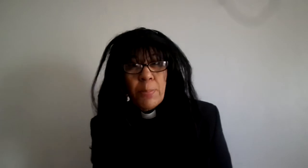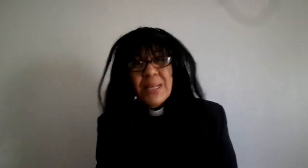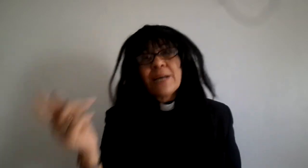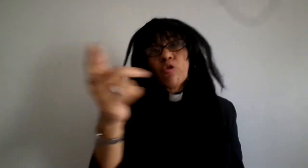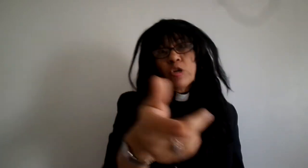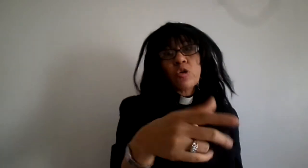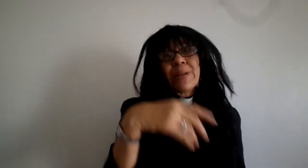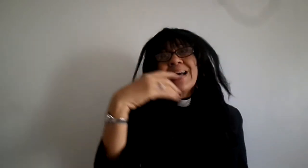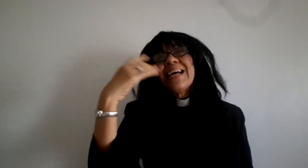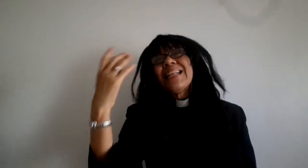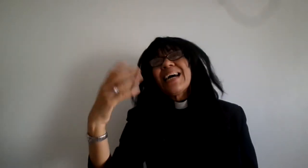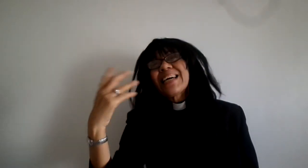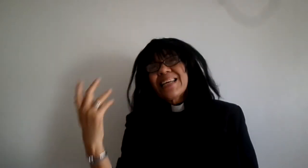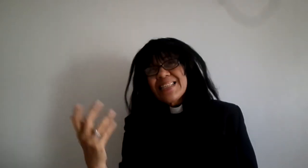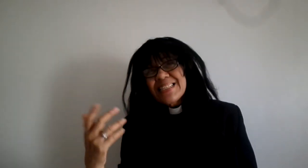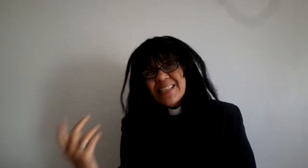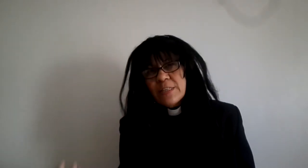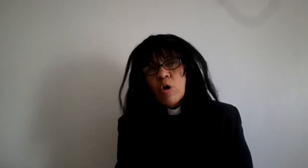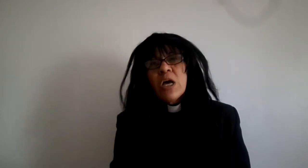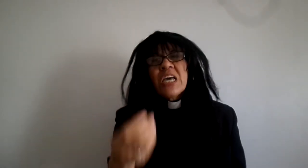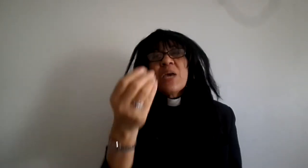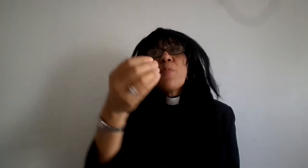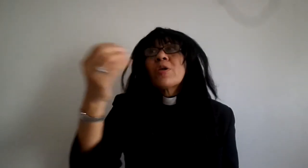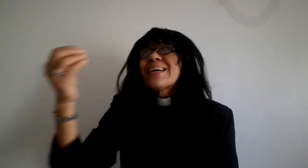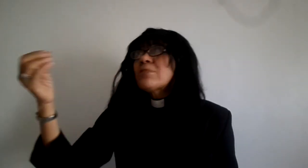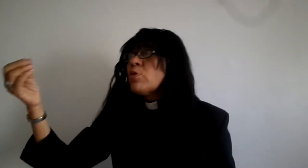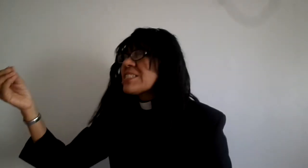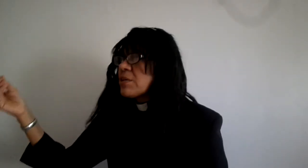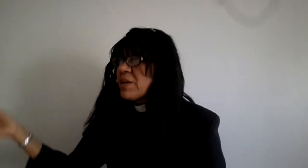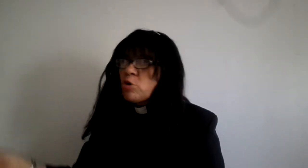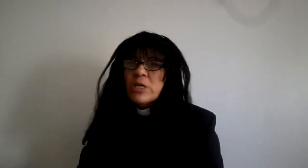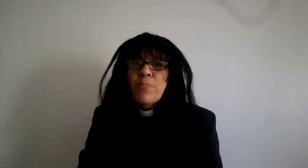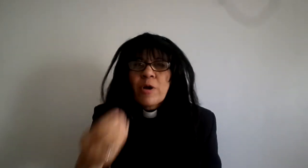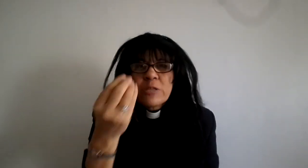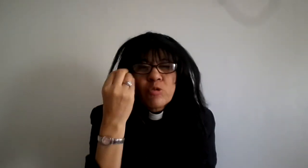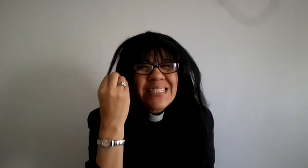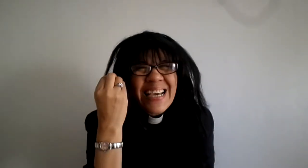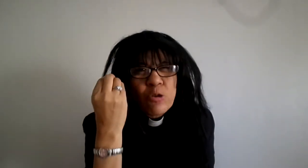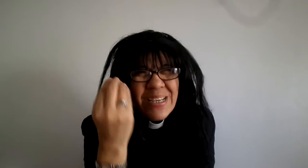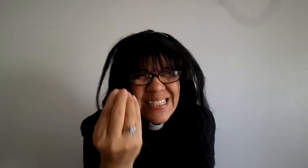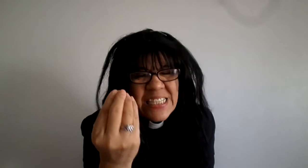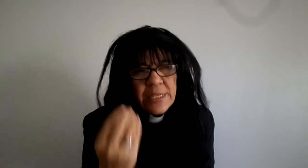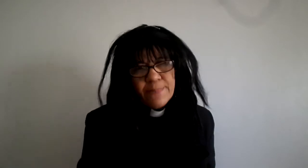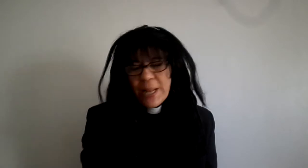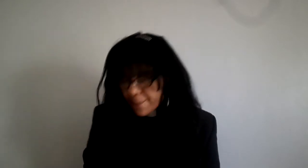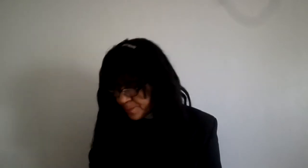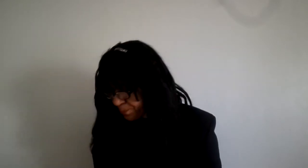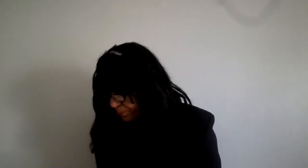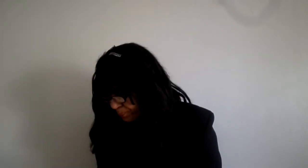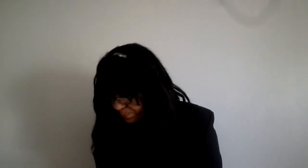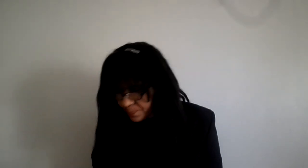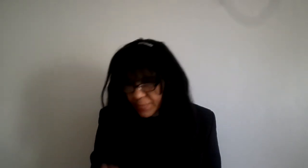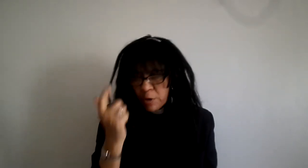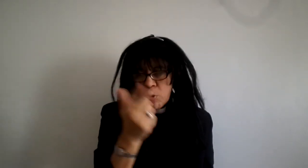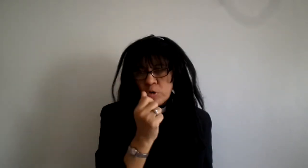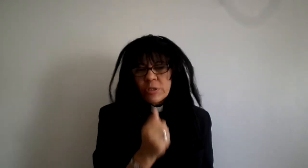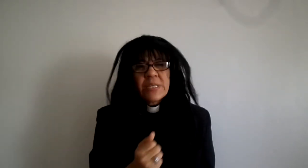explicando hoy sobre la creencia de Dios. Y por qué tú recibes a Dios y por qué tú dices que Dios existe, ¿verdad? Como yo te dije,